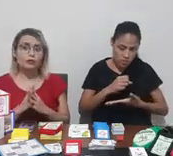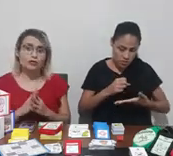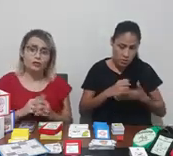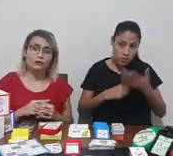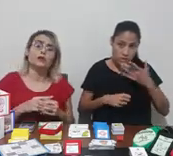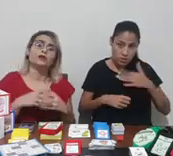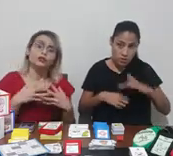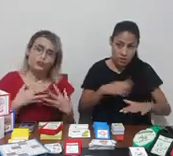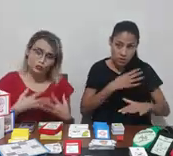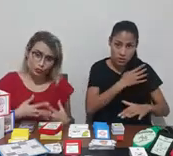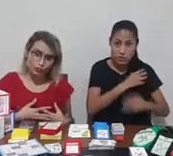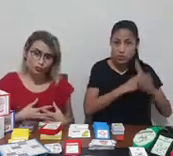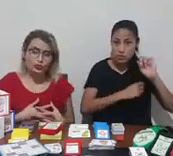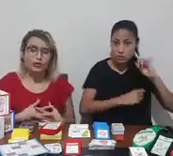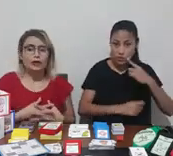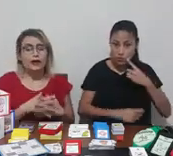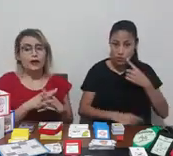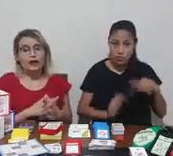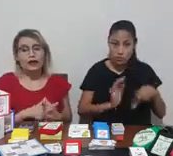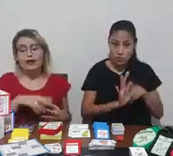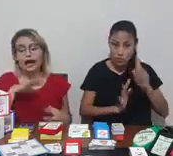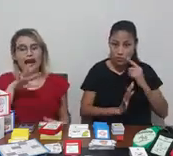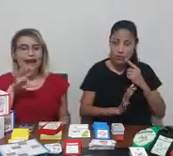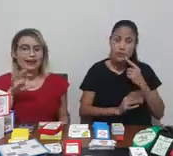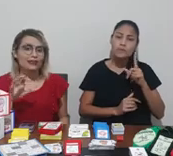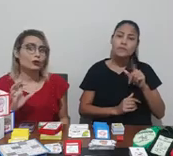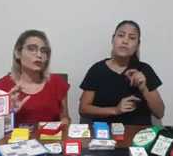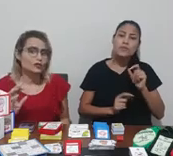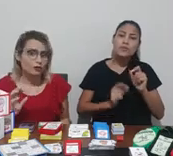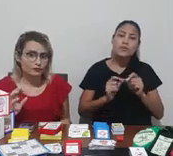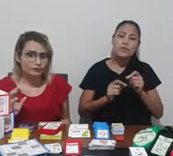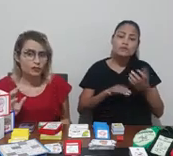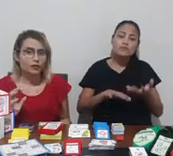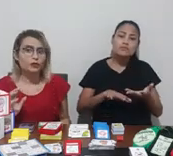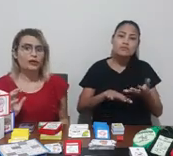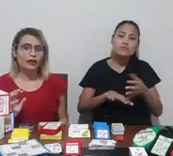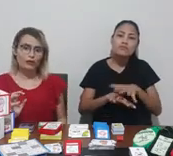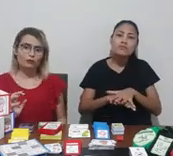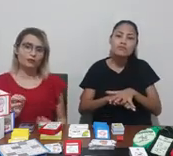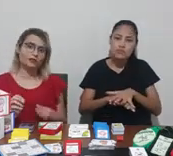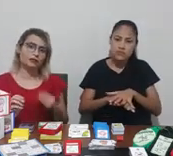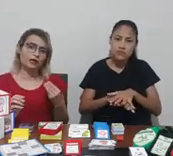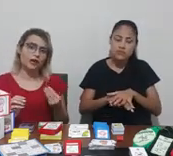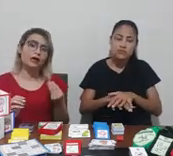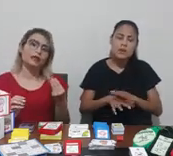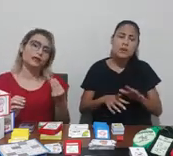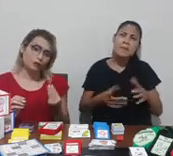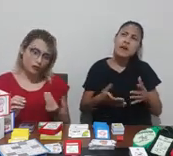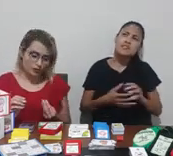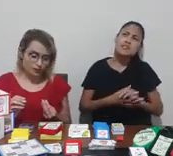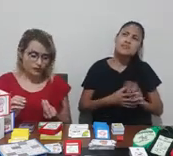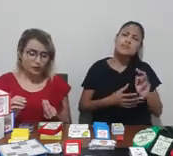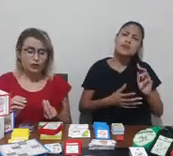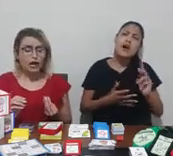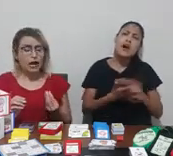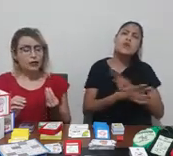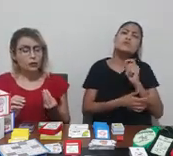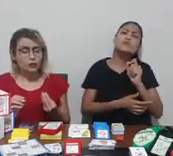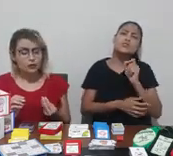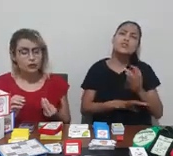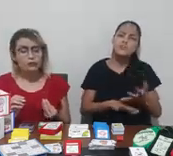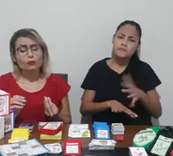à educação de surdos, é a inclusão. E o que é que acontece na inclusão?